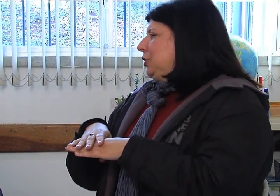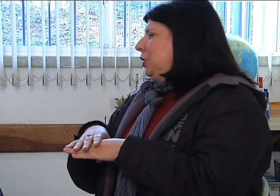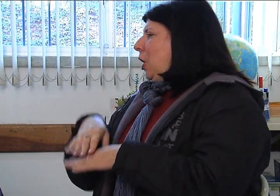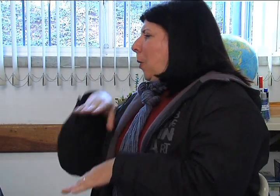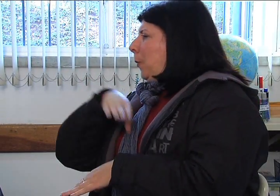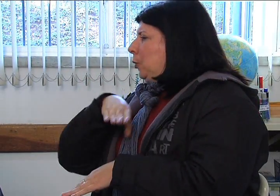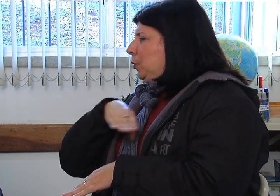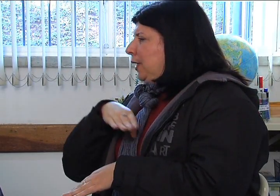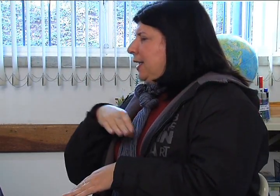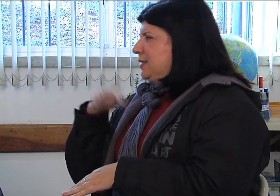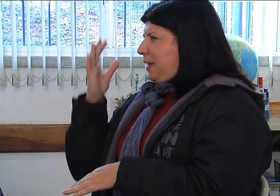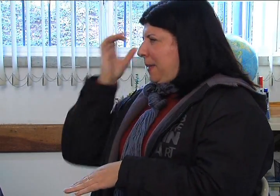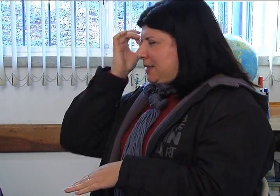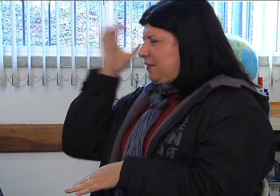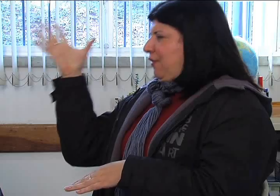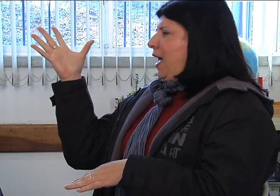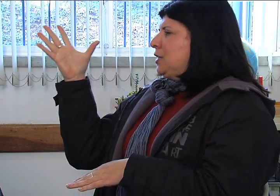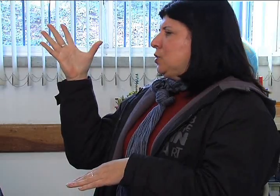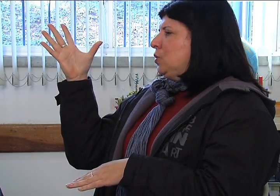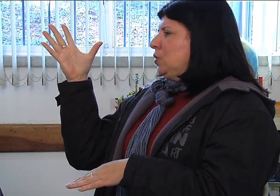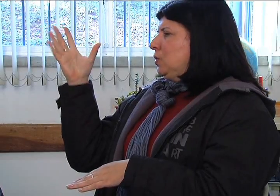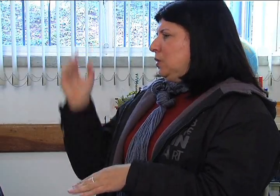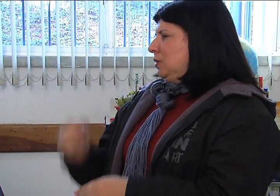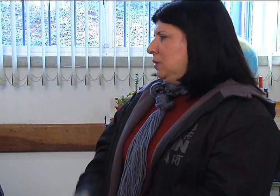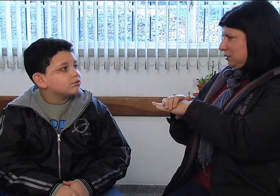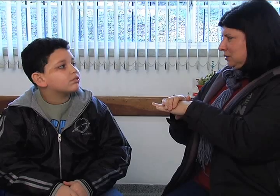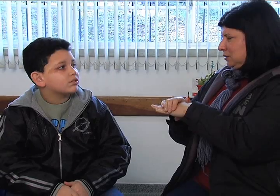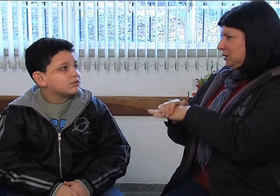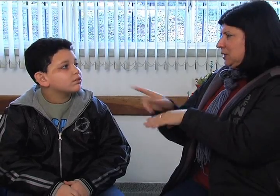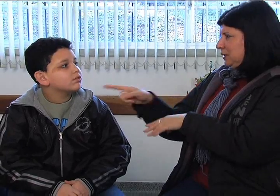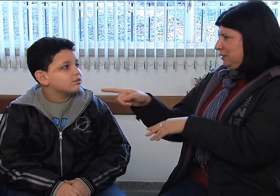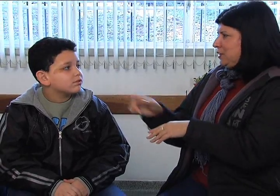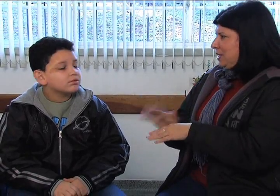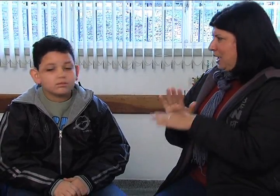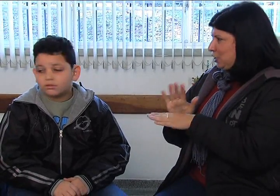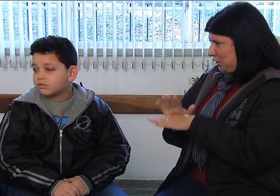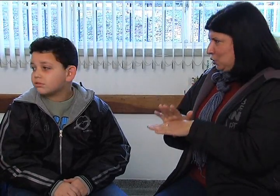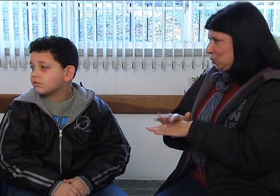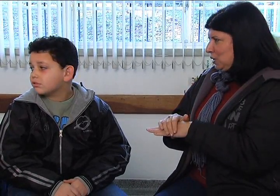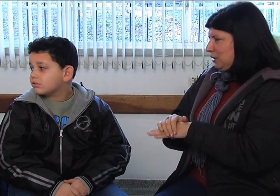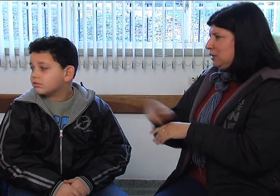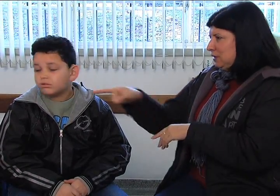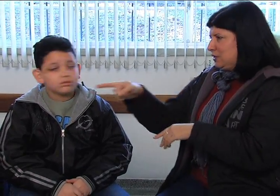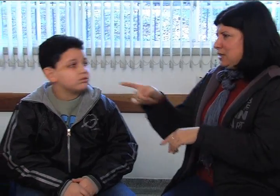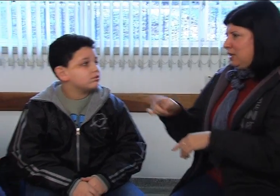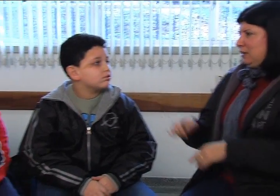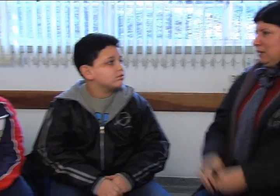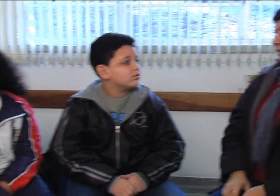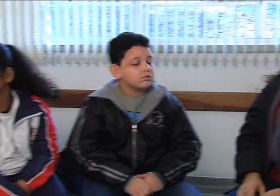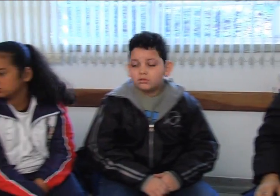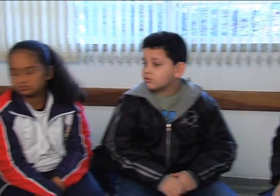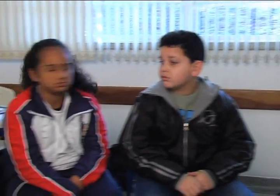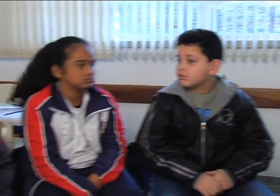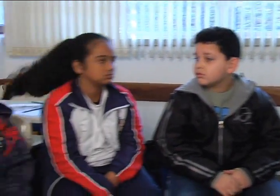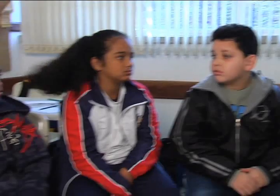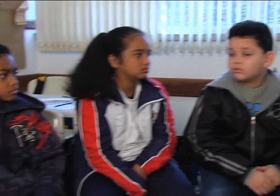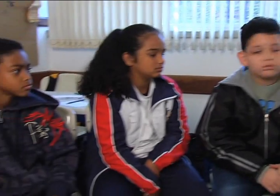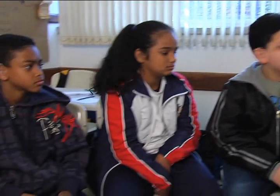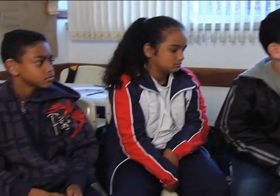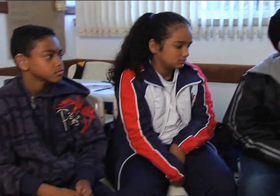matemática, português, fica mais fácil? E você acha que ajuda? Você também? O